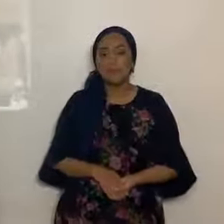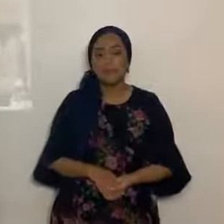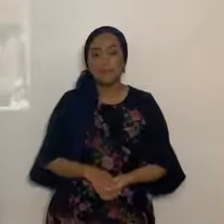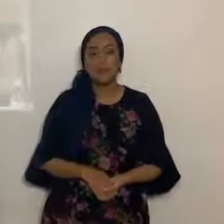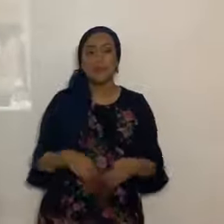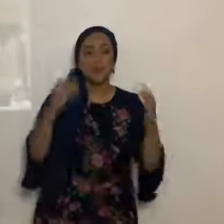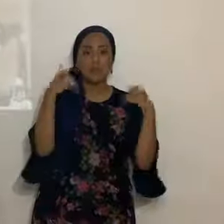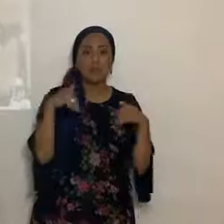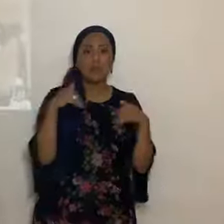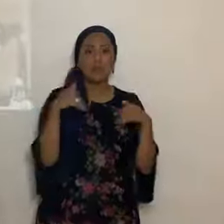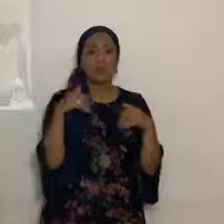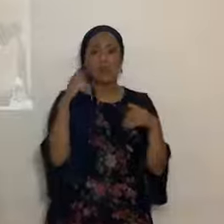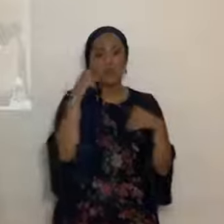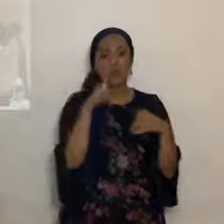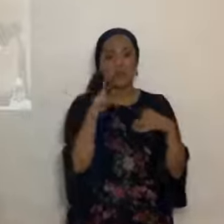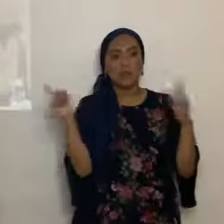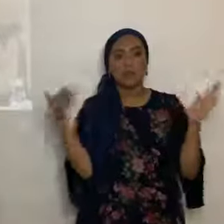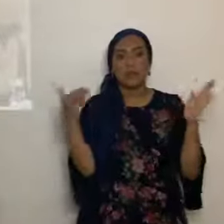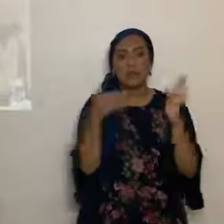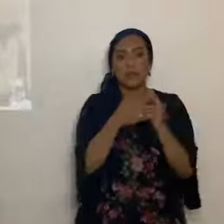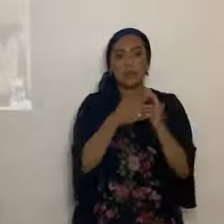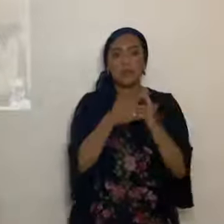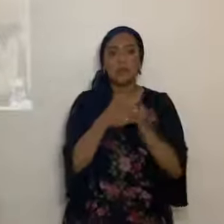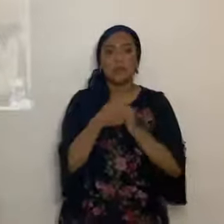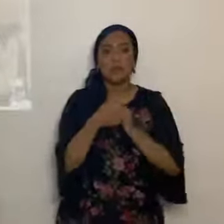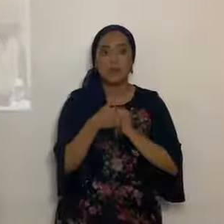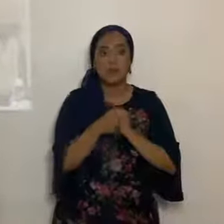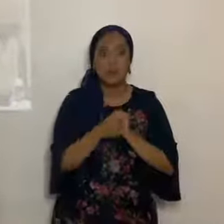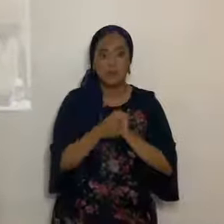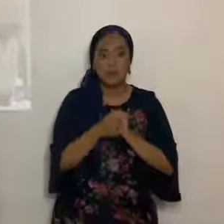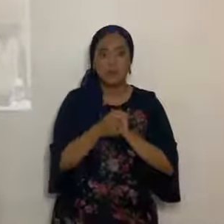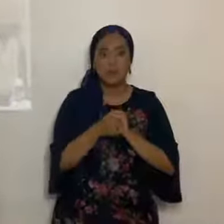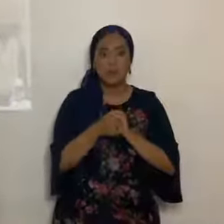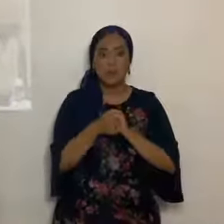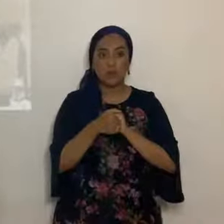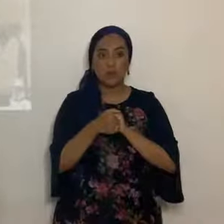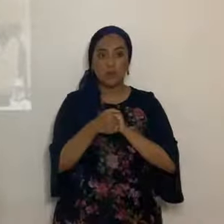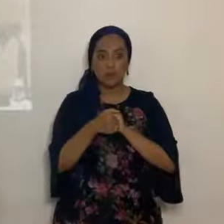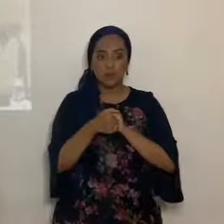Punto siguiente para obstaculizar. Entonces, a ver,